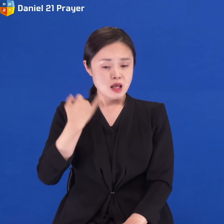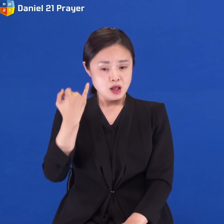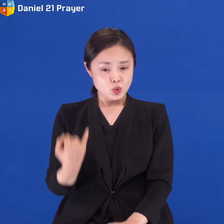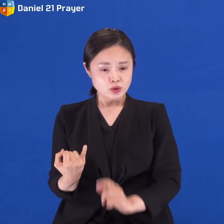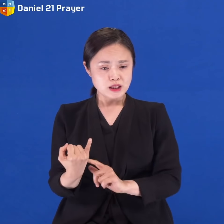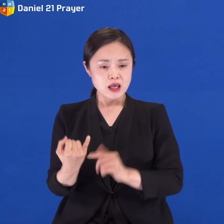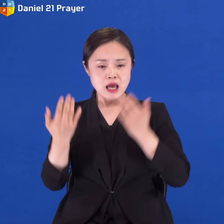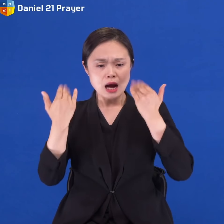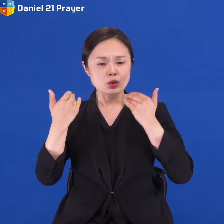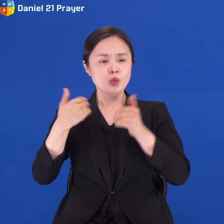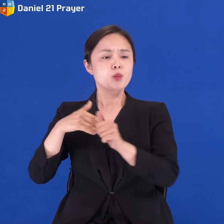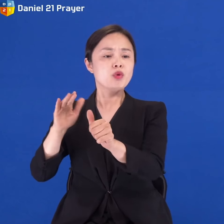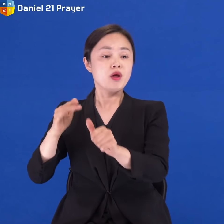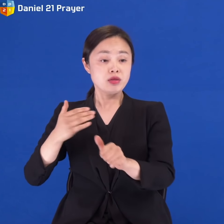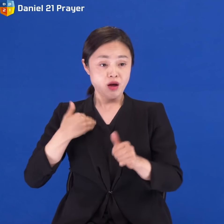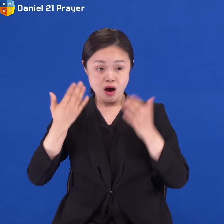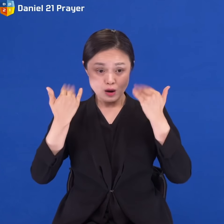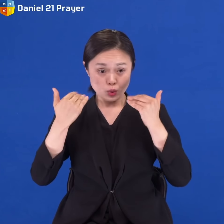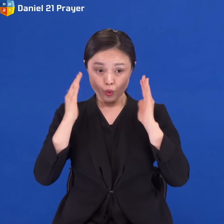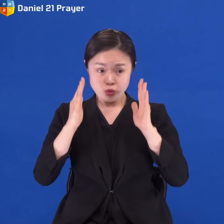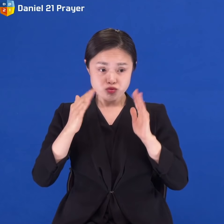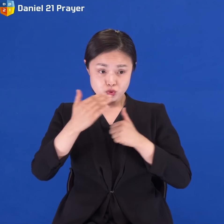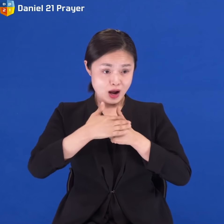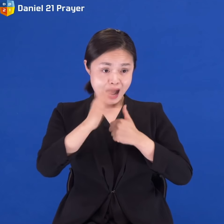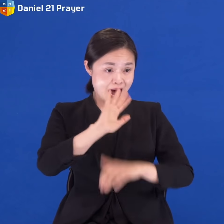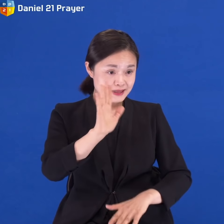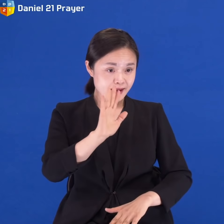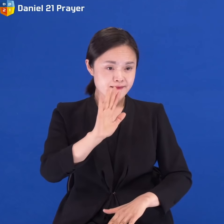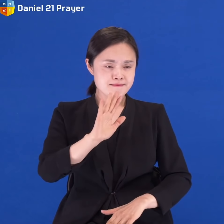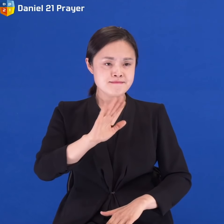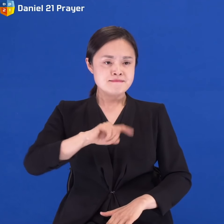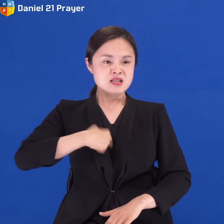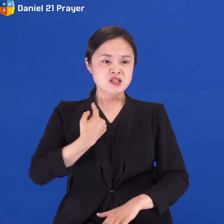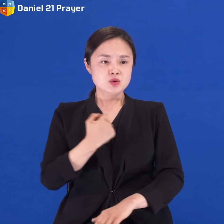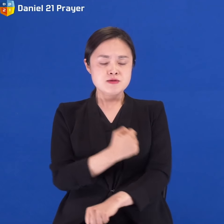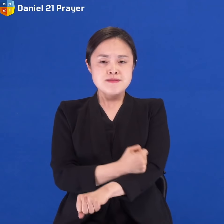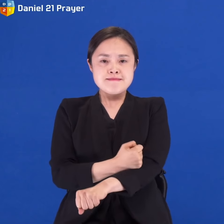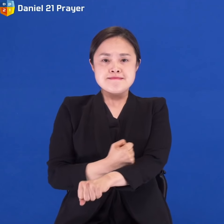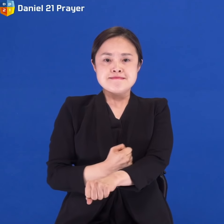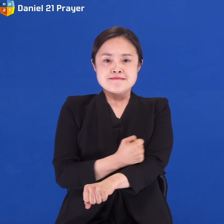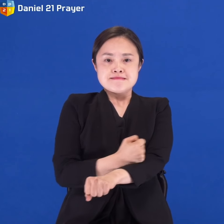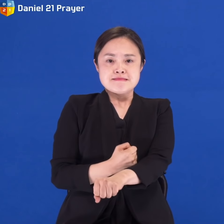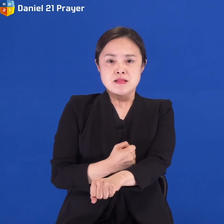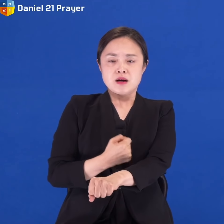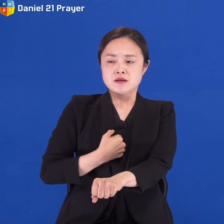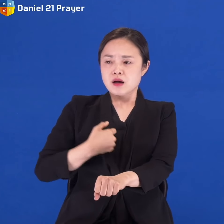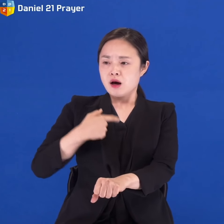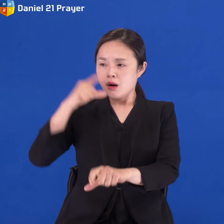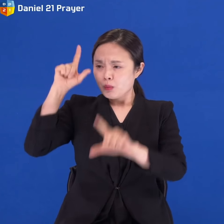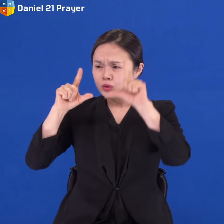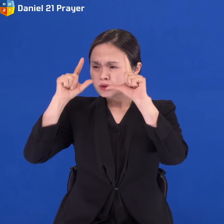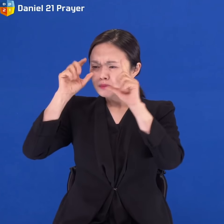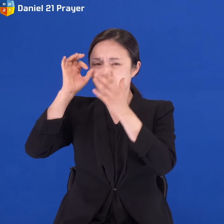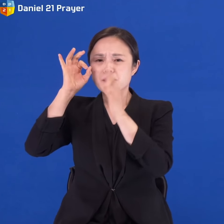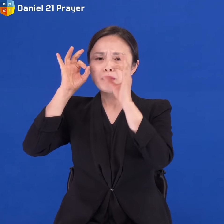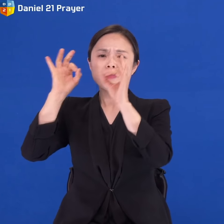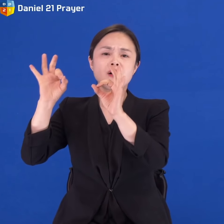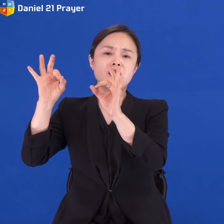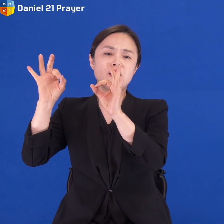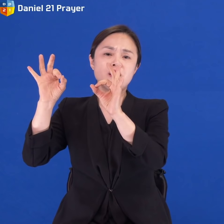보게 하셨습니다. 그리고 유일하게 저를 챙겨주던 오빠는